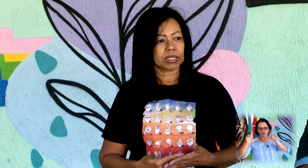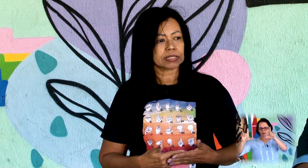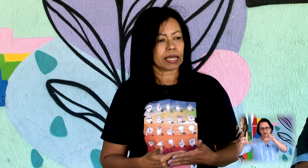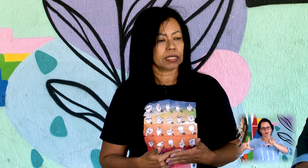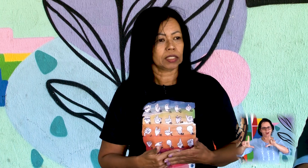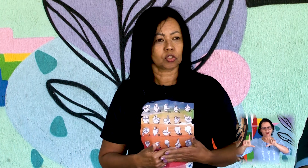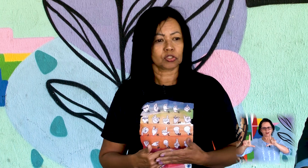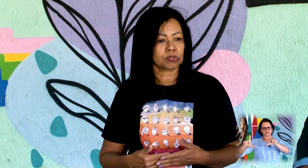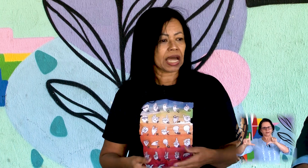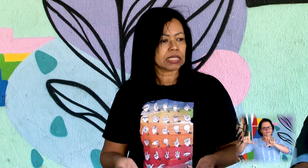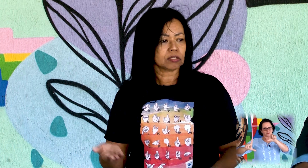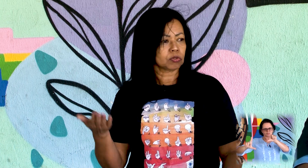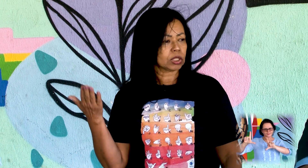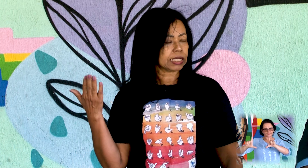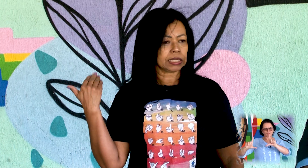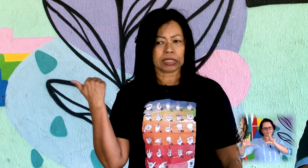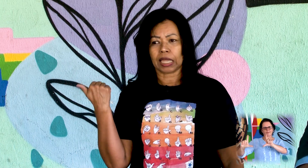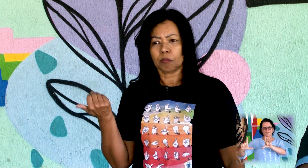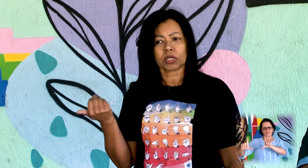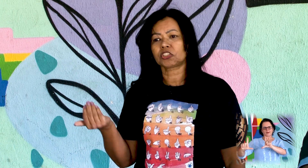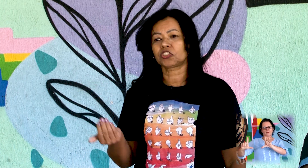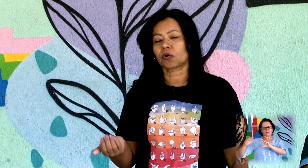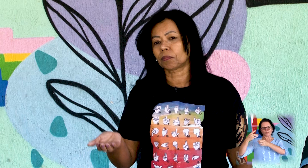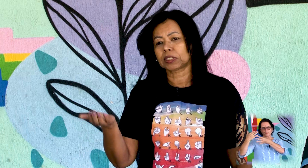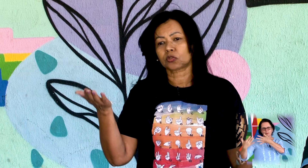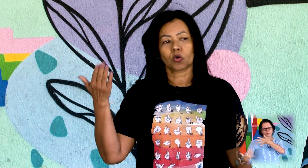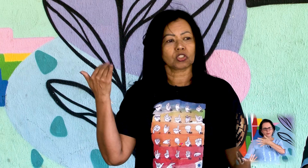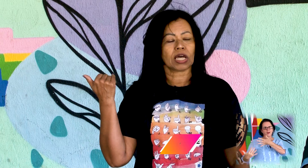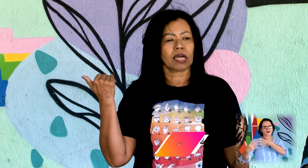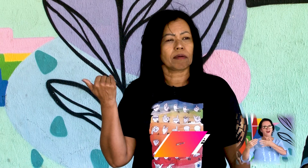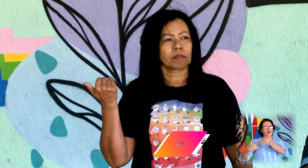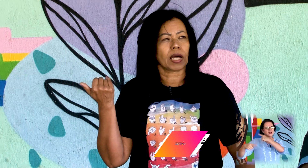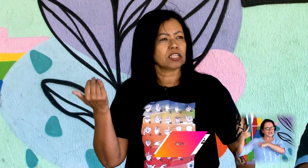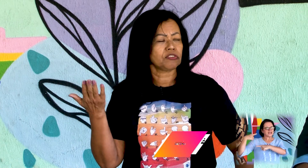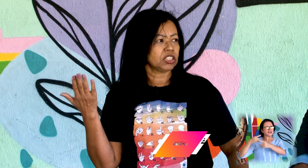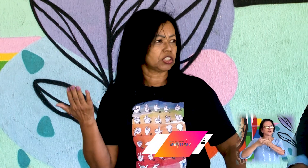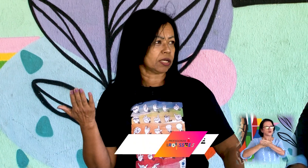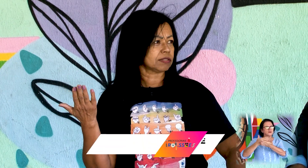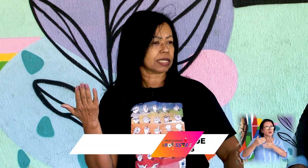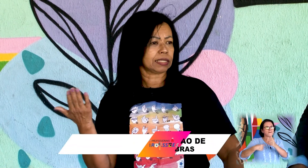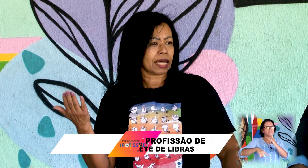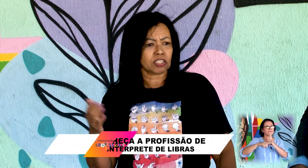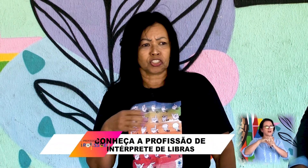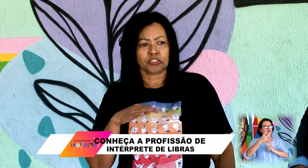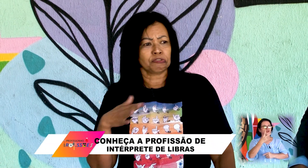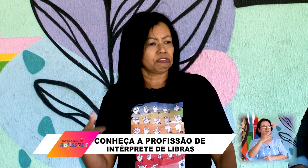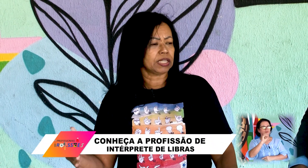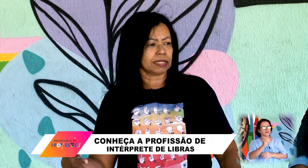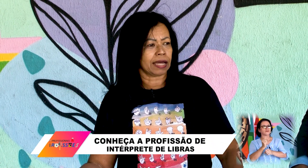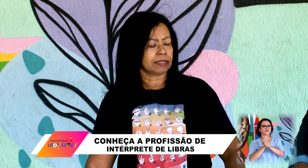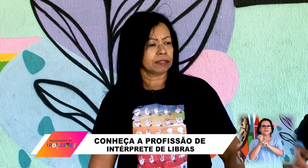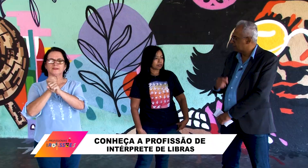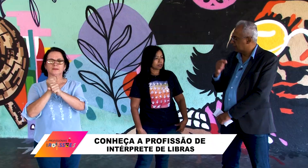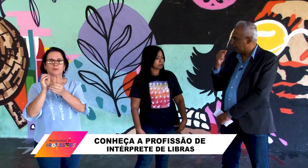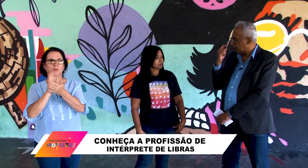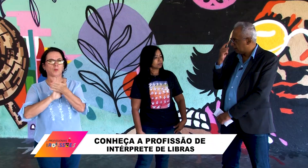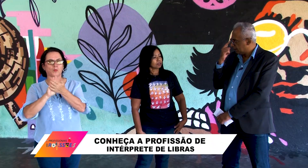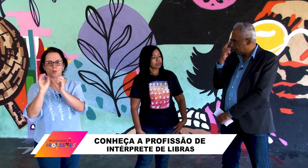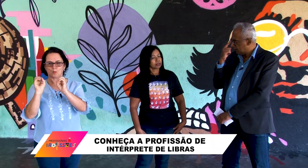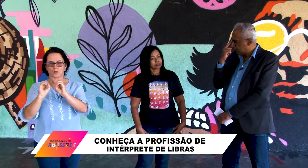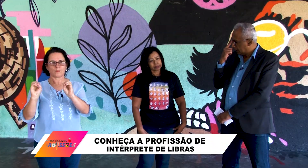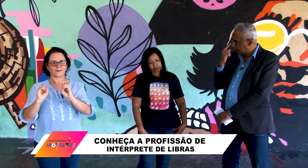de Libras aí em todos os lugares. Naquele tempo que a gente começou, já é mais de 20 anos atrás, a gente não via nada.